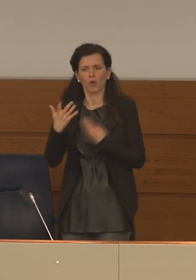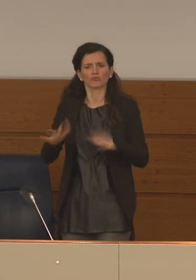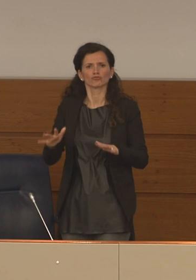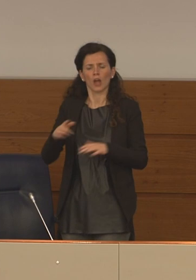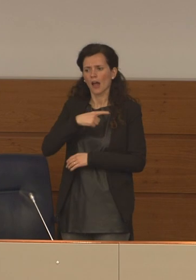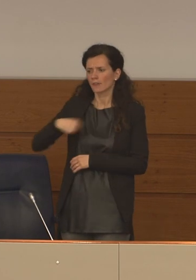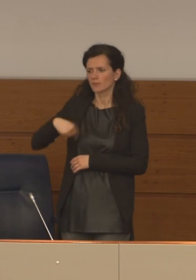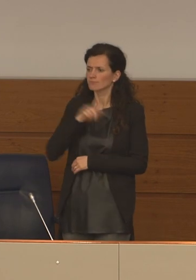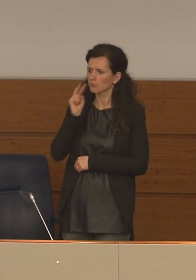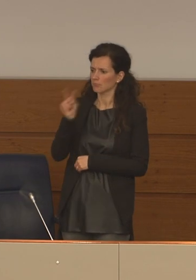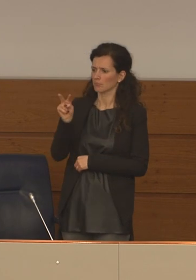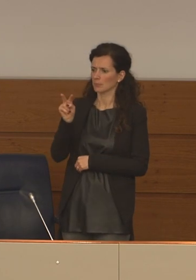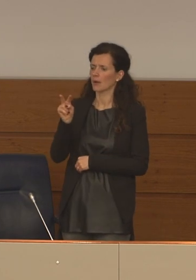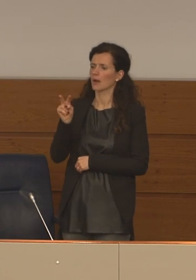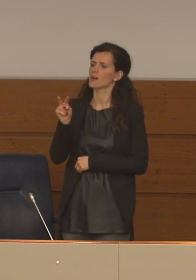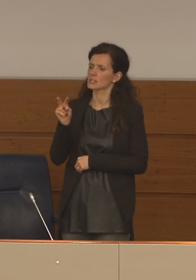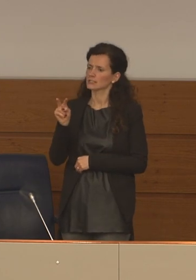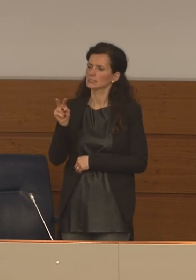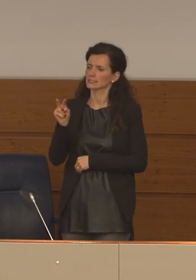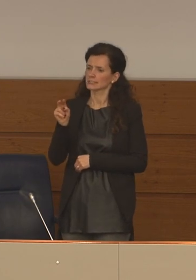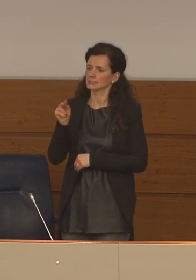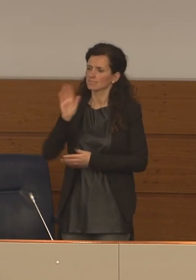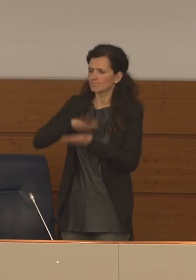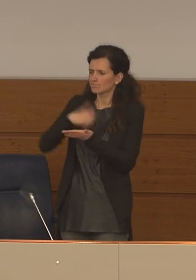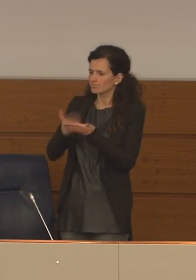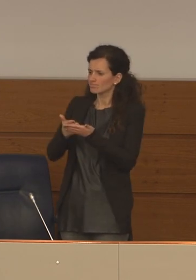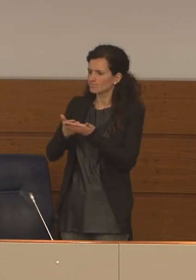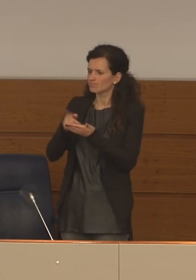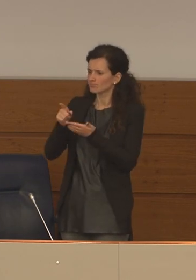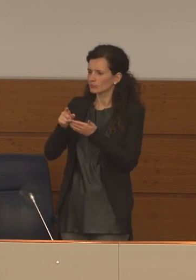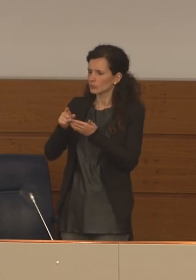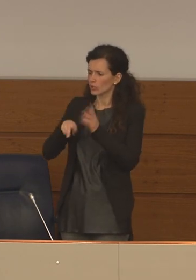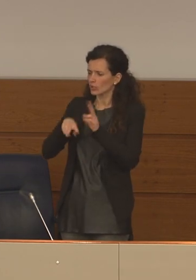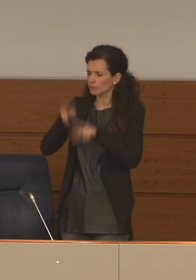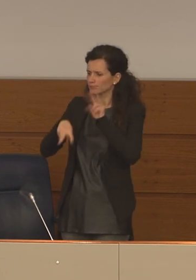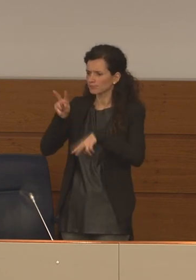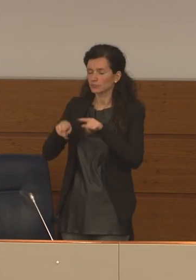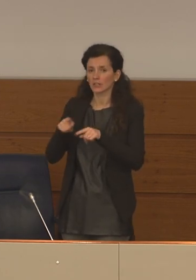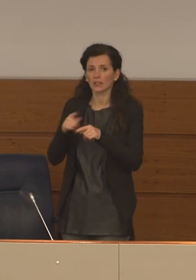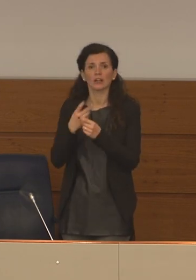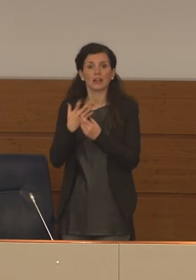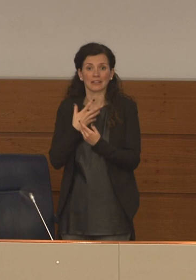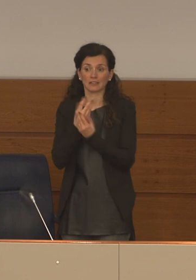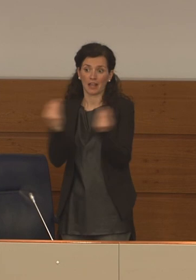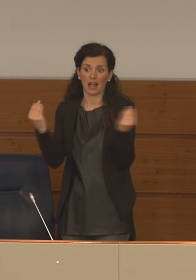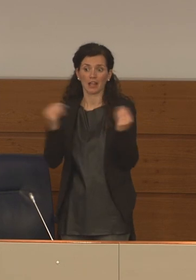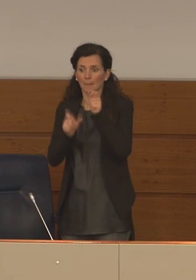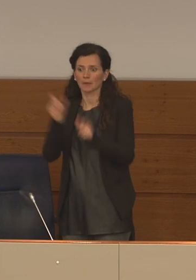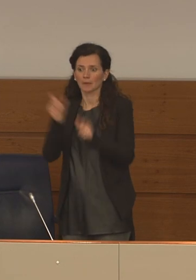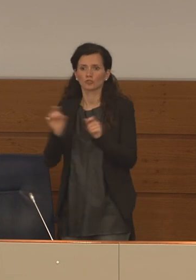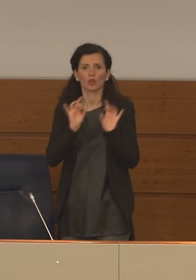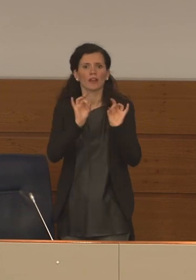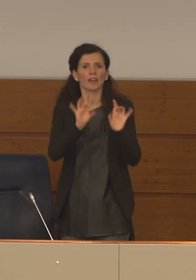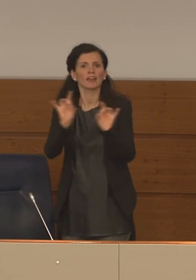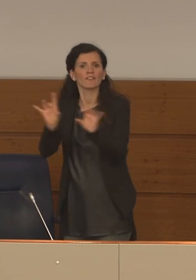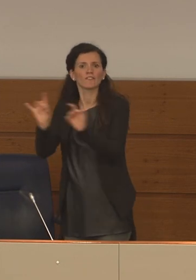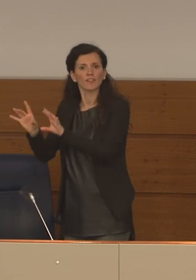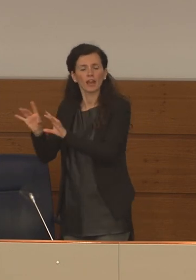guardate che è sovrastimato perché non calcoliamo c'è c'è una marea di infetti che non arriva alla diagnosi